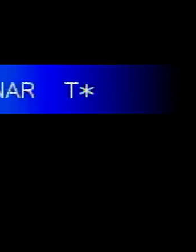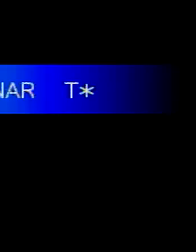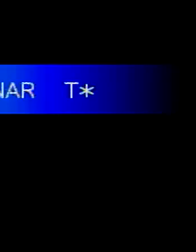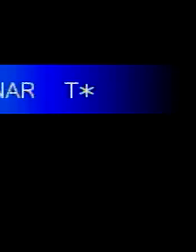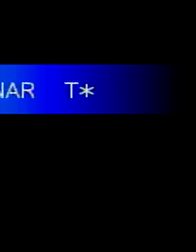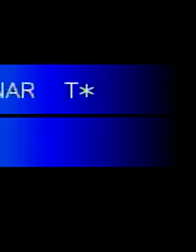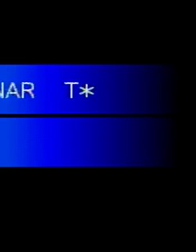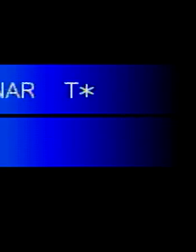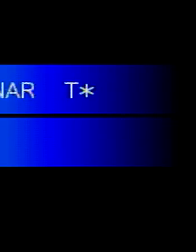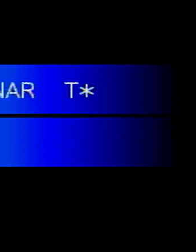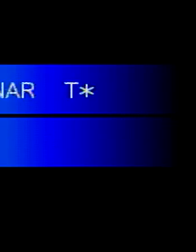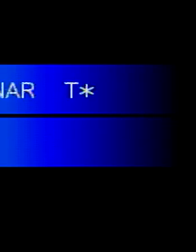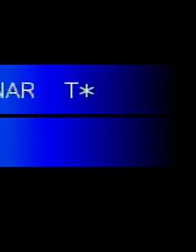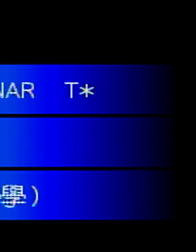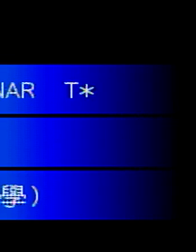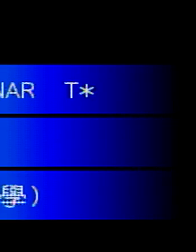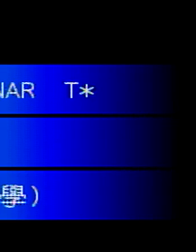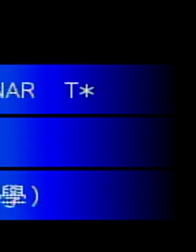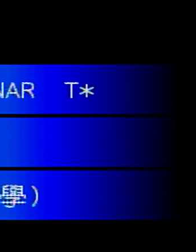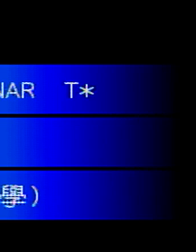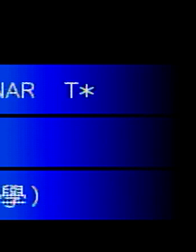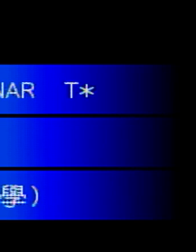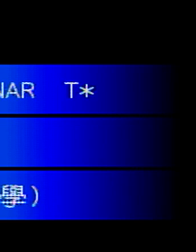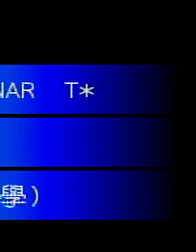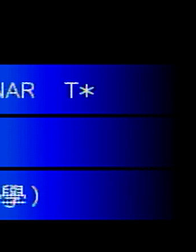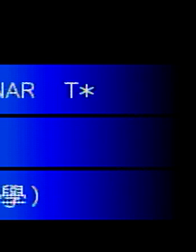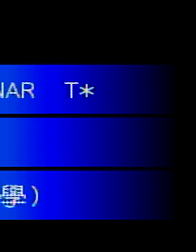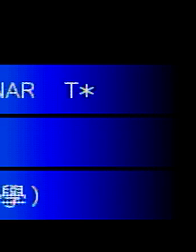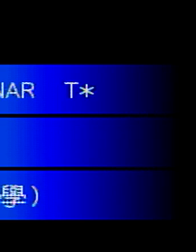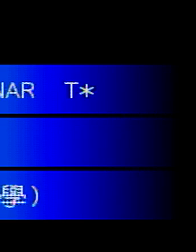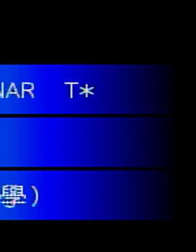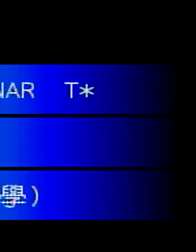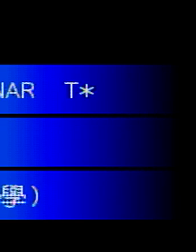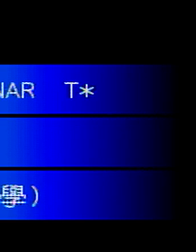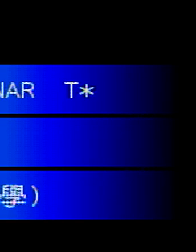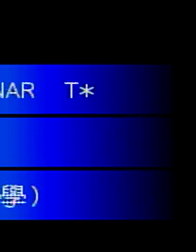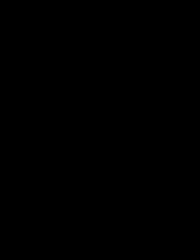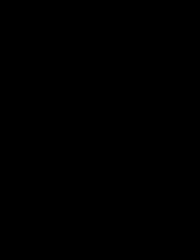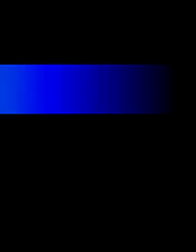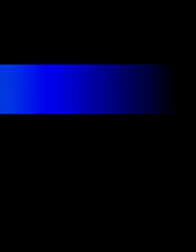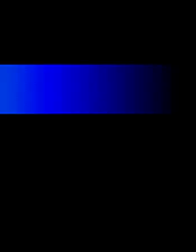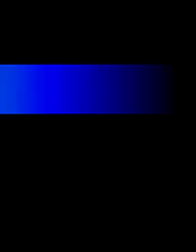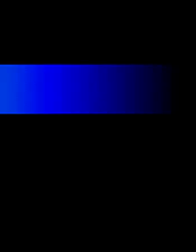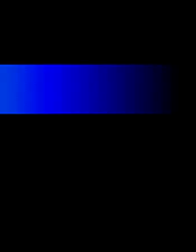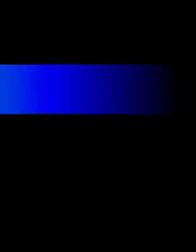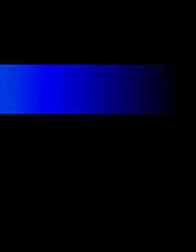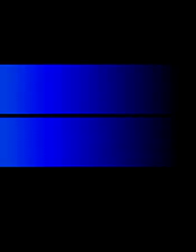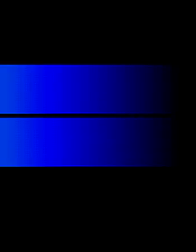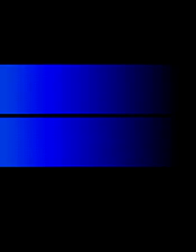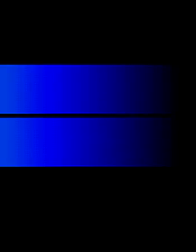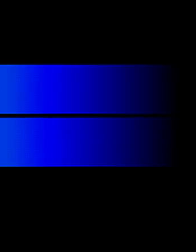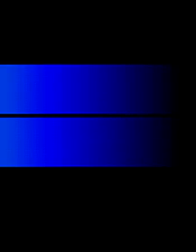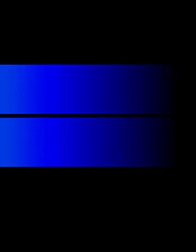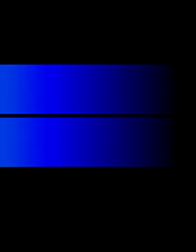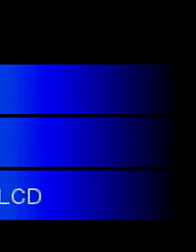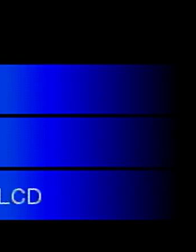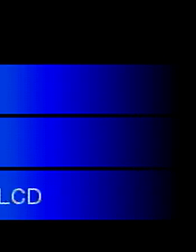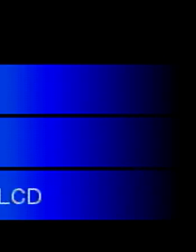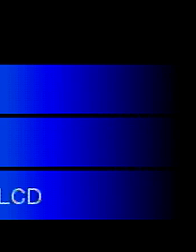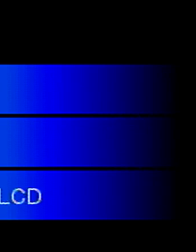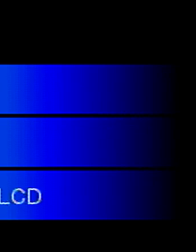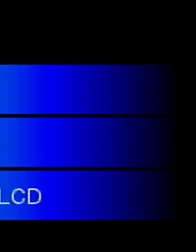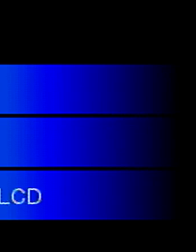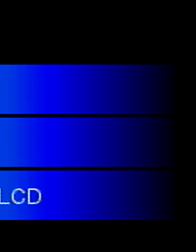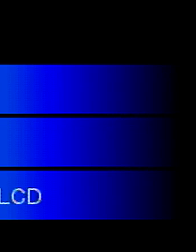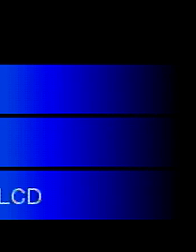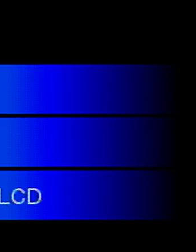以处理的。但是我们也定里面也讲了说，频道变更不予许可的那个一